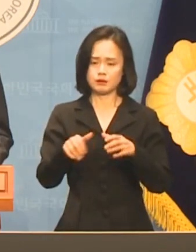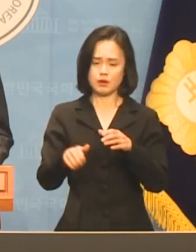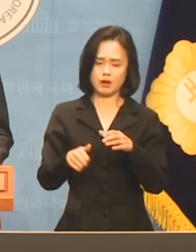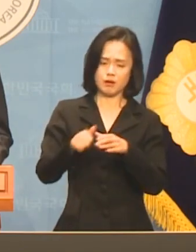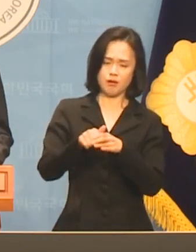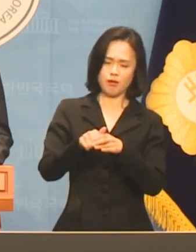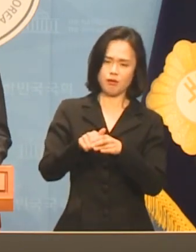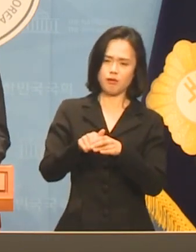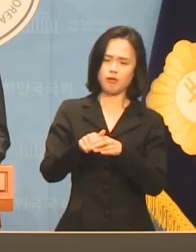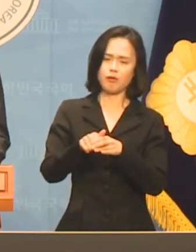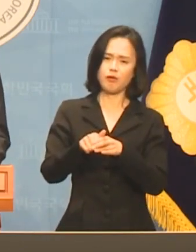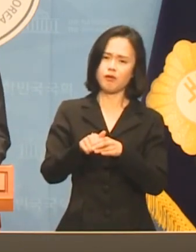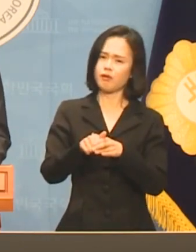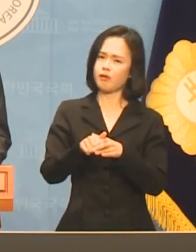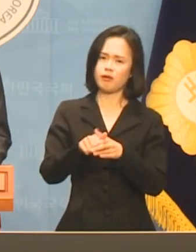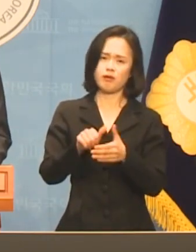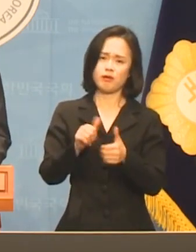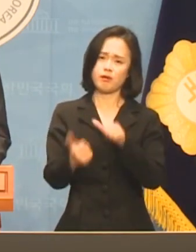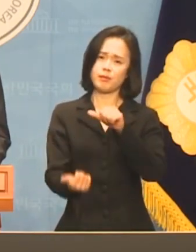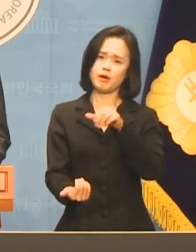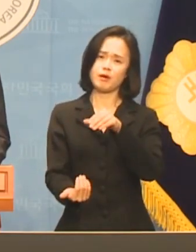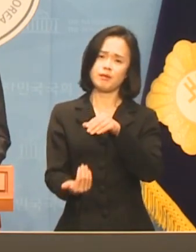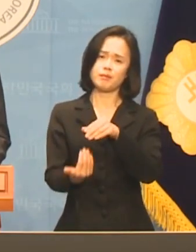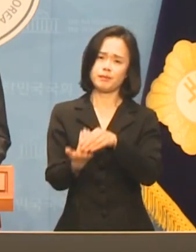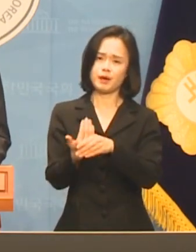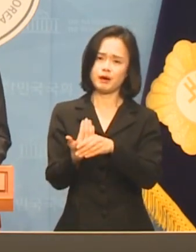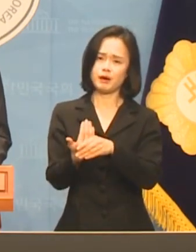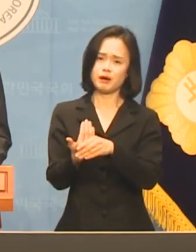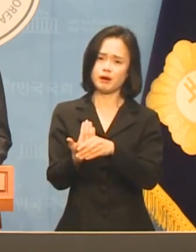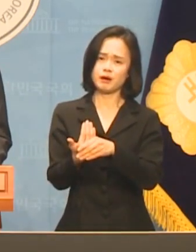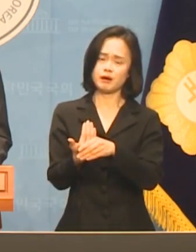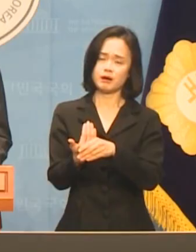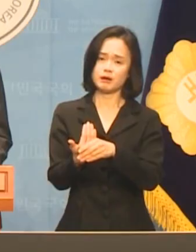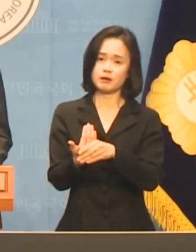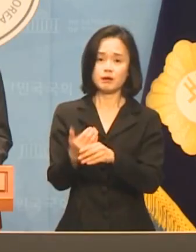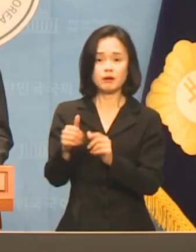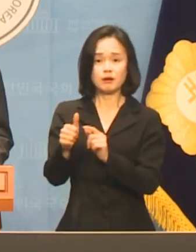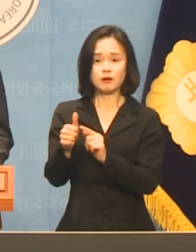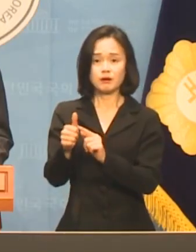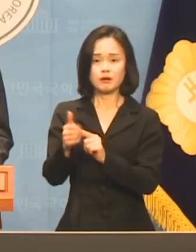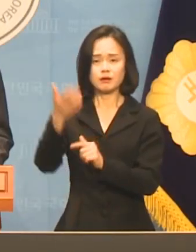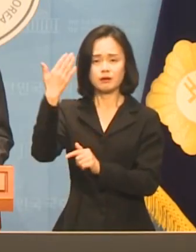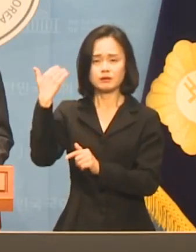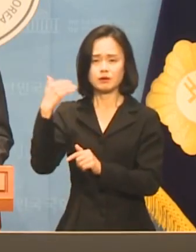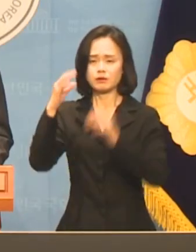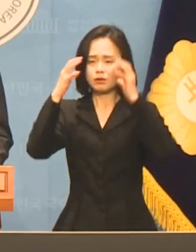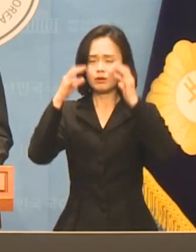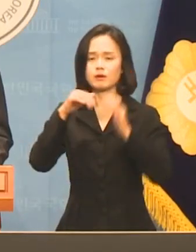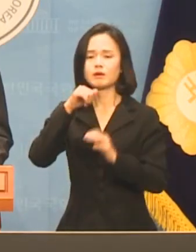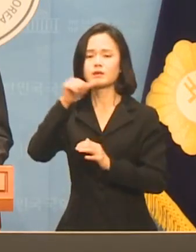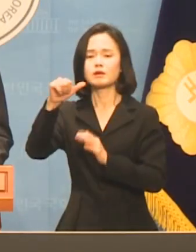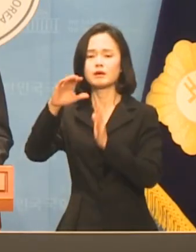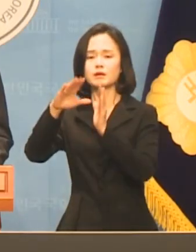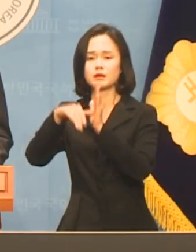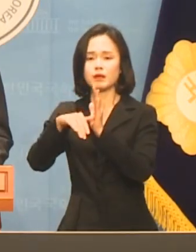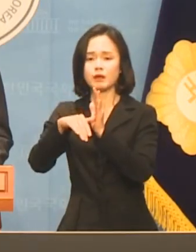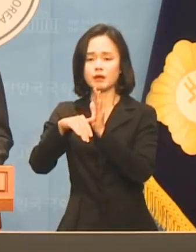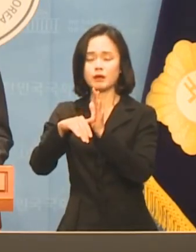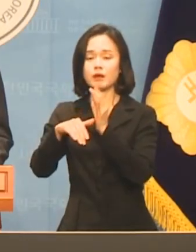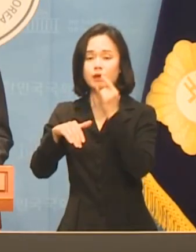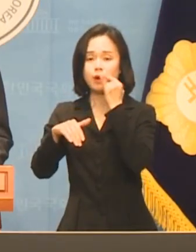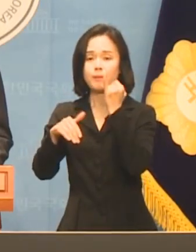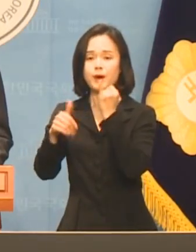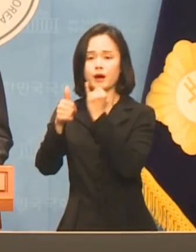잃었습니다. 5살이던 1998년 엄마를 따라 한국에 온 그는 줄곧